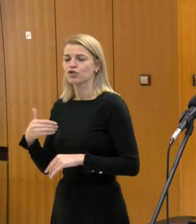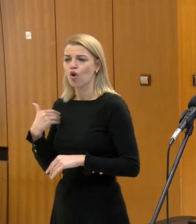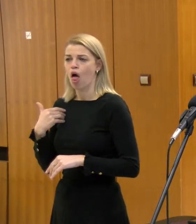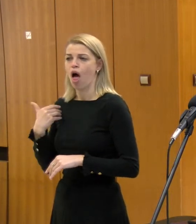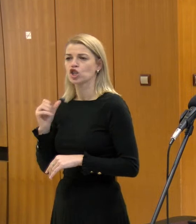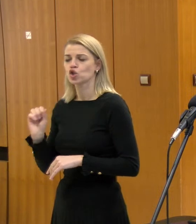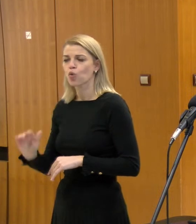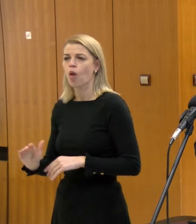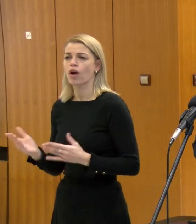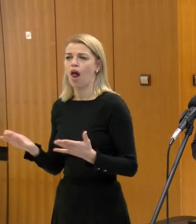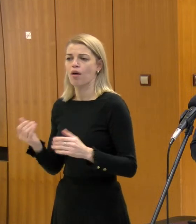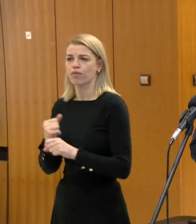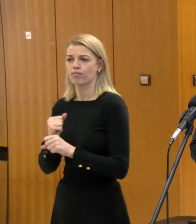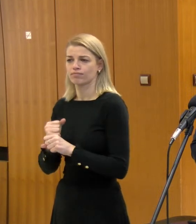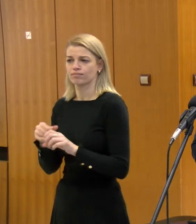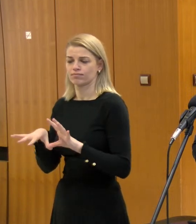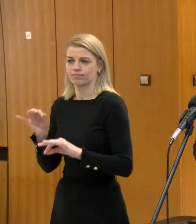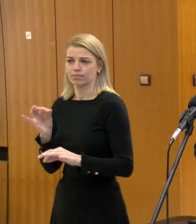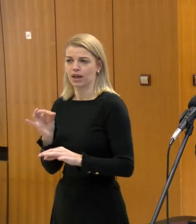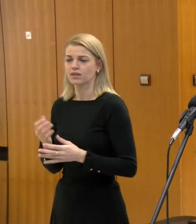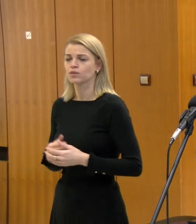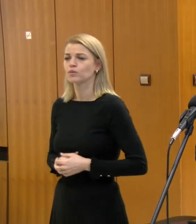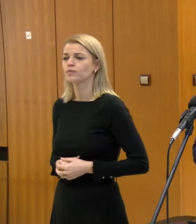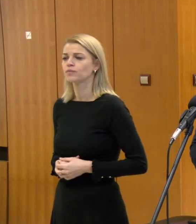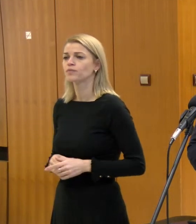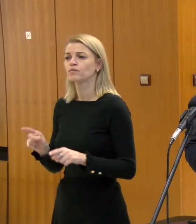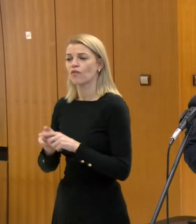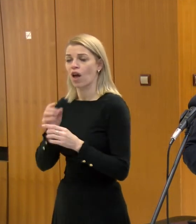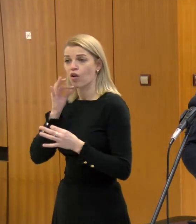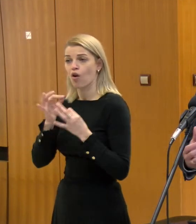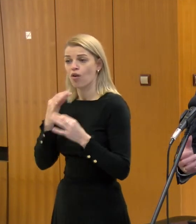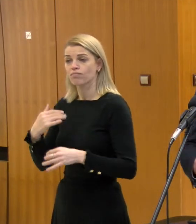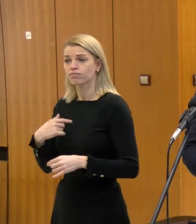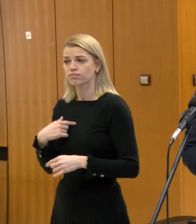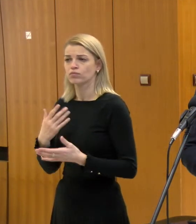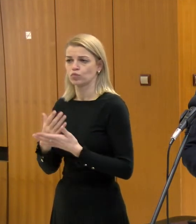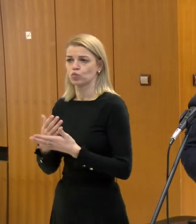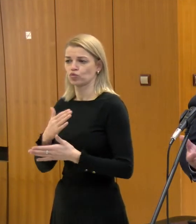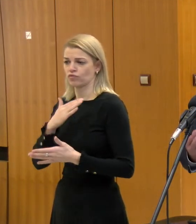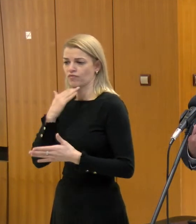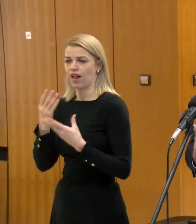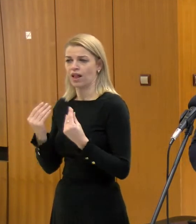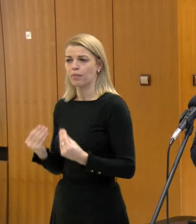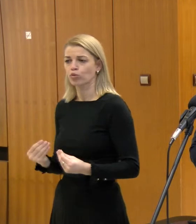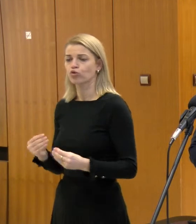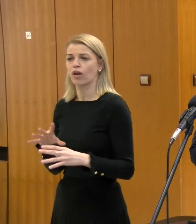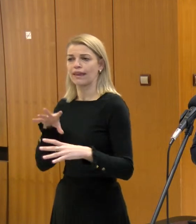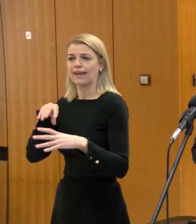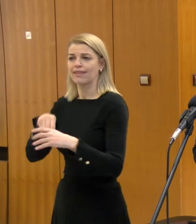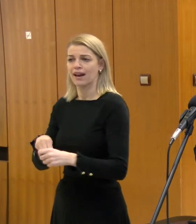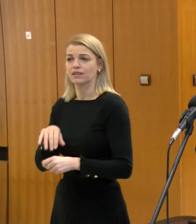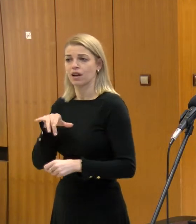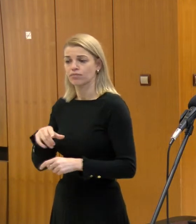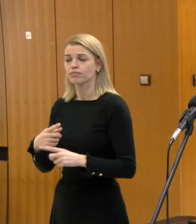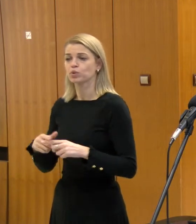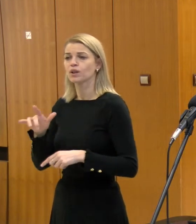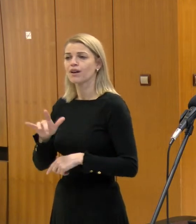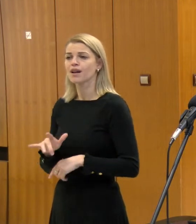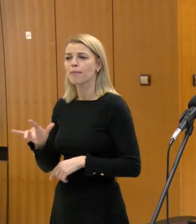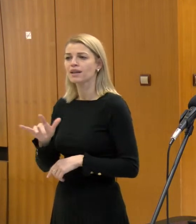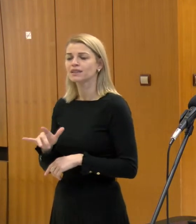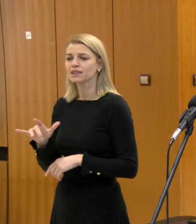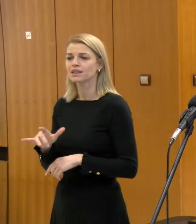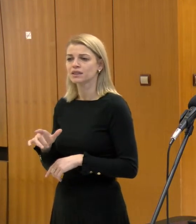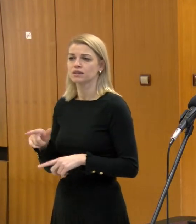prácu. Tak ako sme boli aj informovaní, pomerne veľké množstvo už je integrované a samozrejme potom sa aj tie kapacity